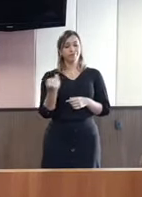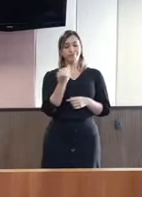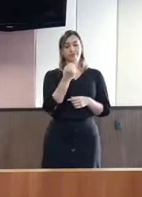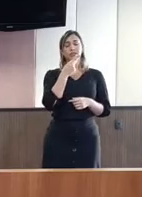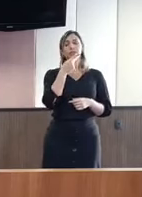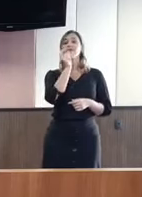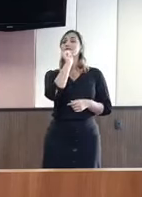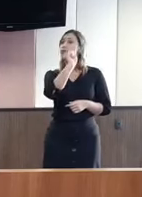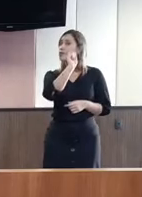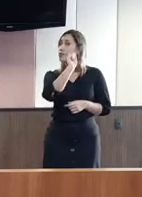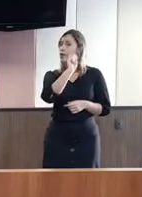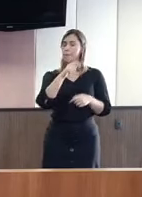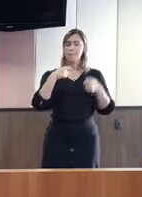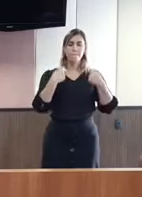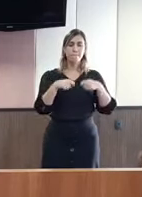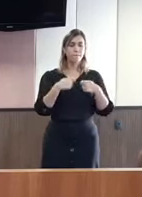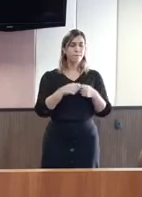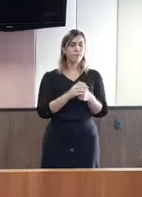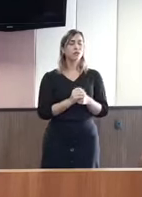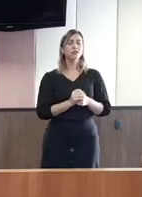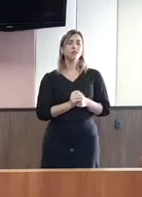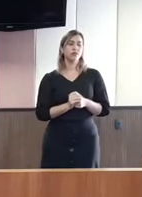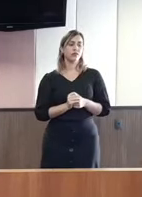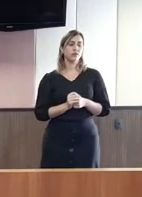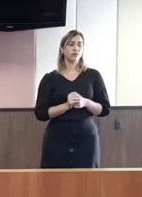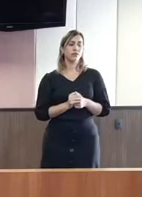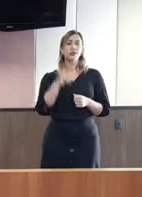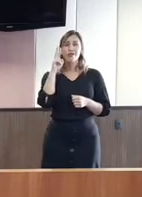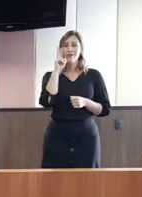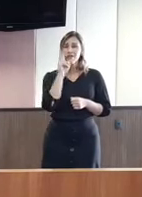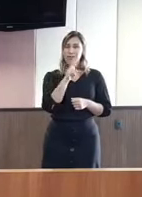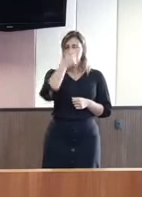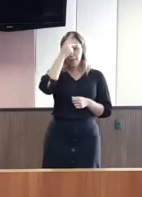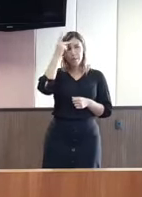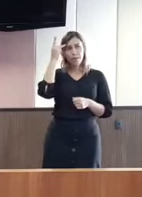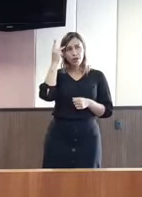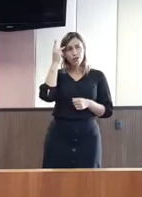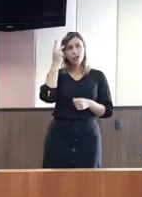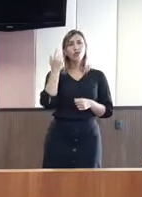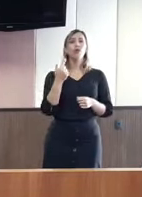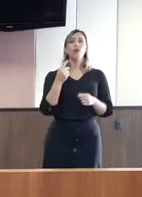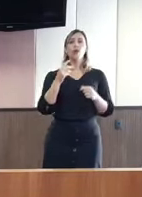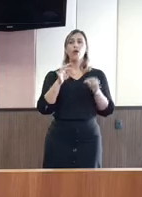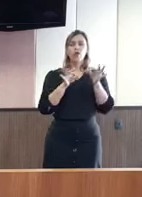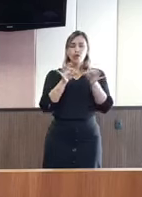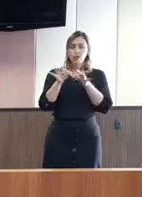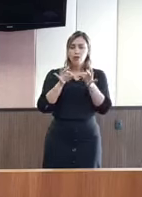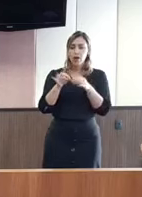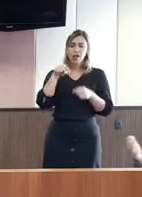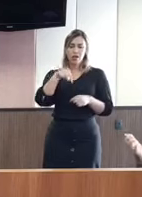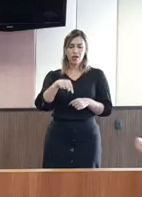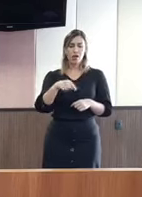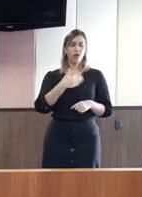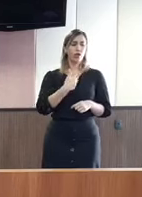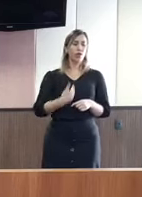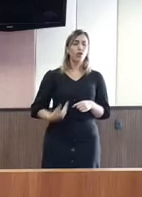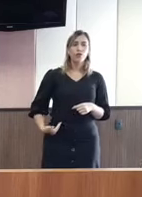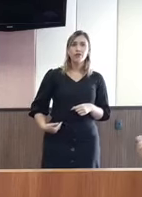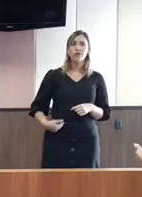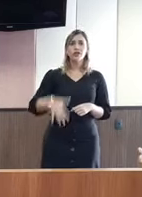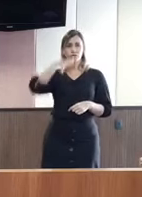gente precisa escutar os gestores, as pessoas que estão envolvidas nesse cenário. No caso do Estado, nossa equipe